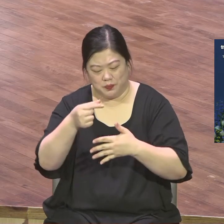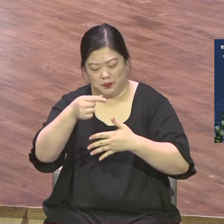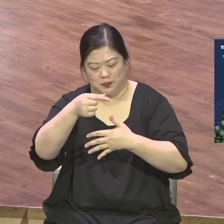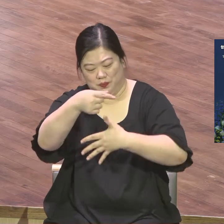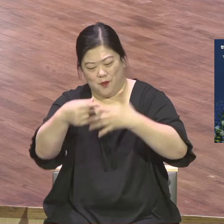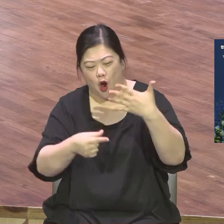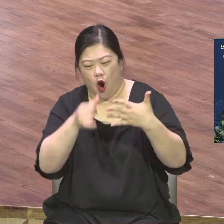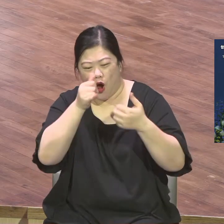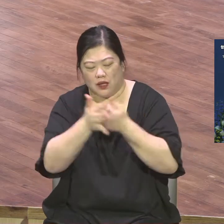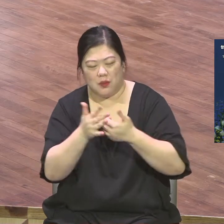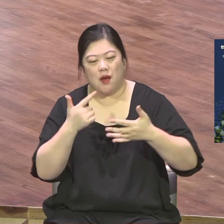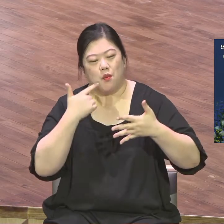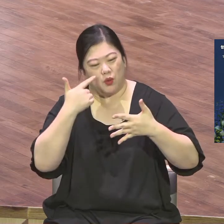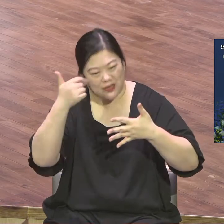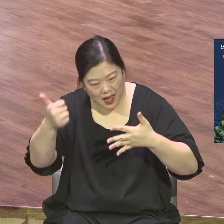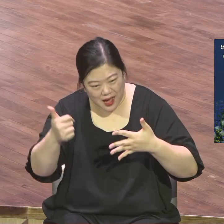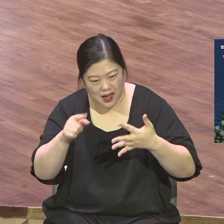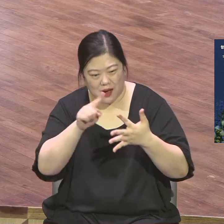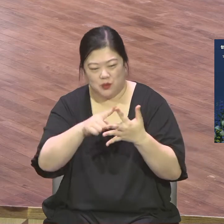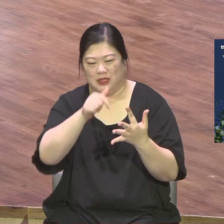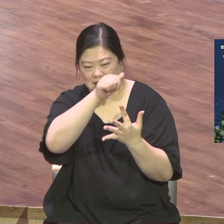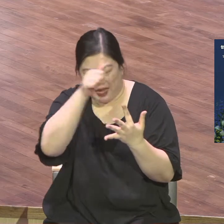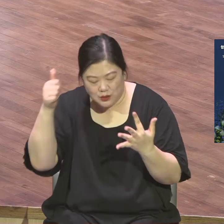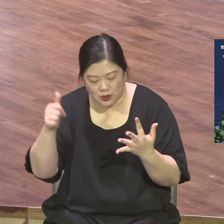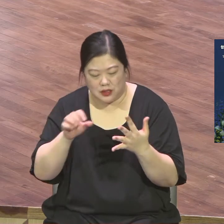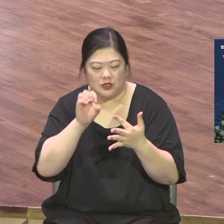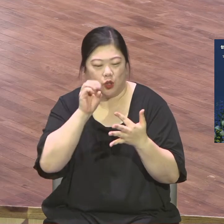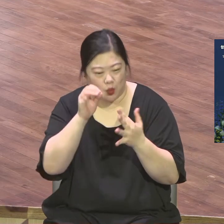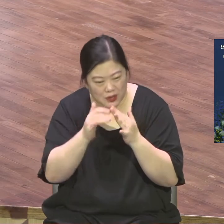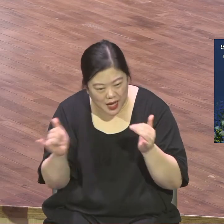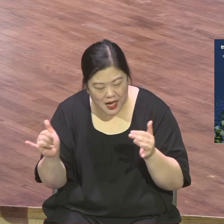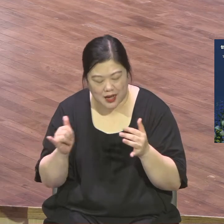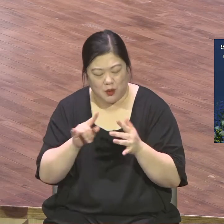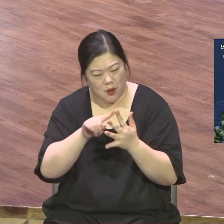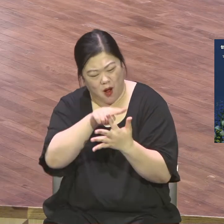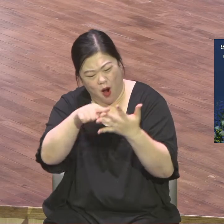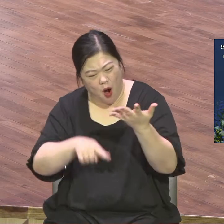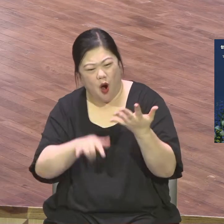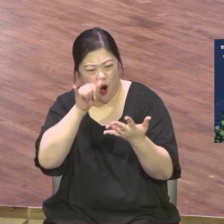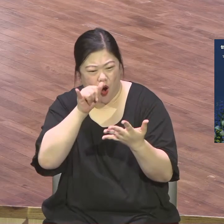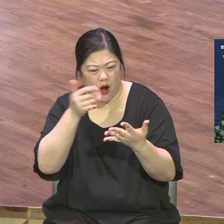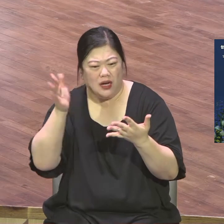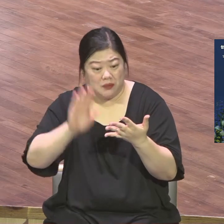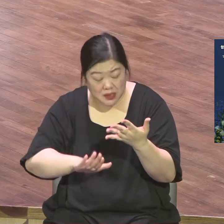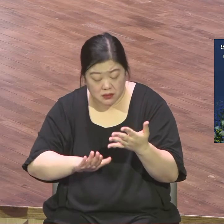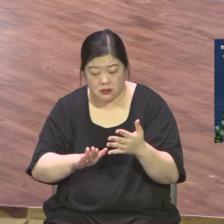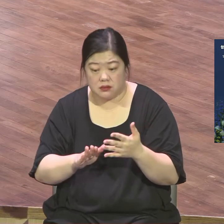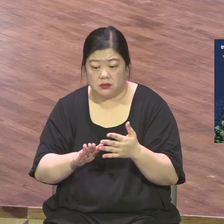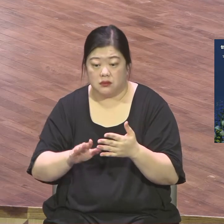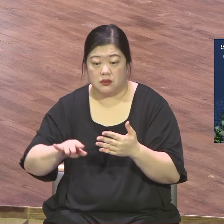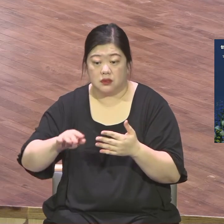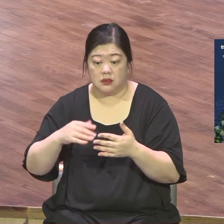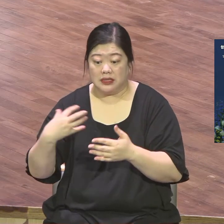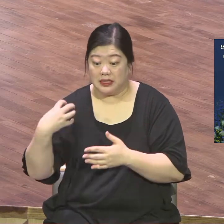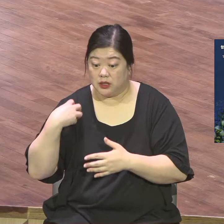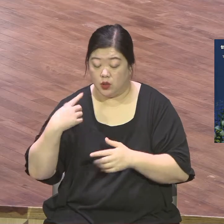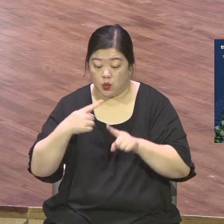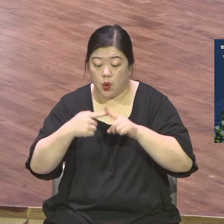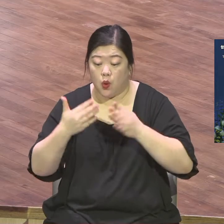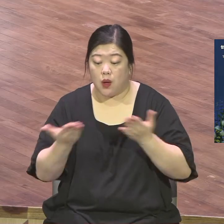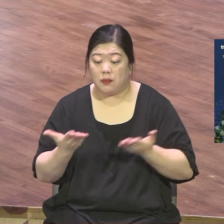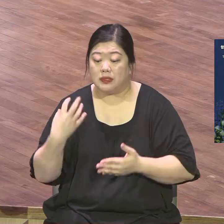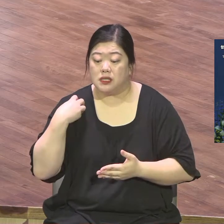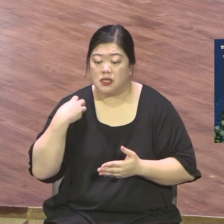자매. 피로 그리스도 피로 한 몸된 그렇게 한 몸이 된 그러한 그리스도의 중심으로 주